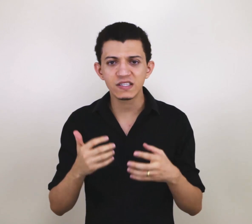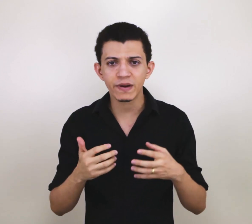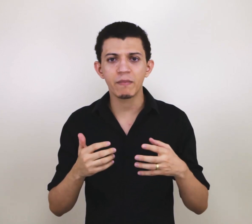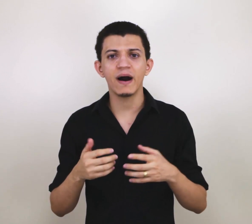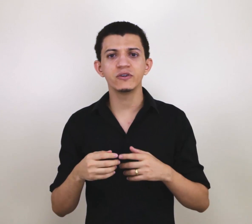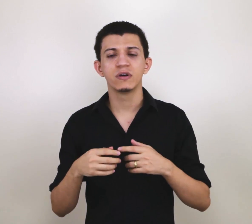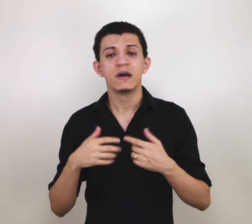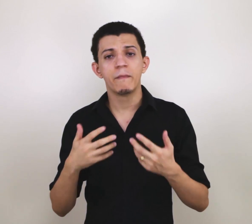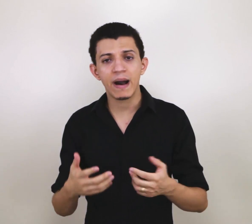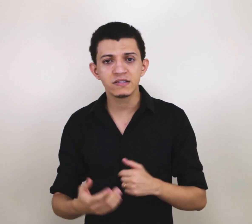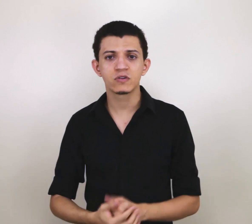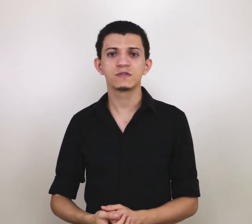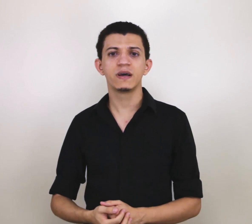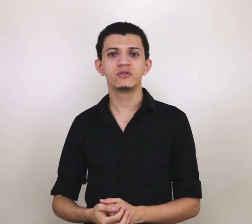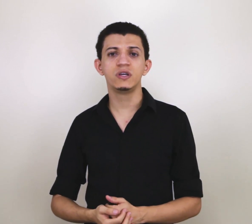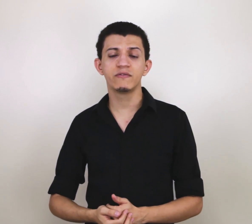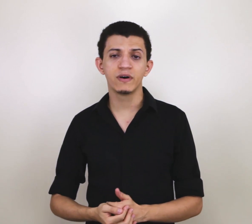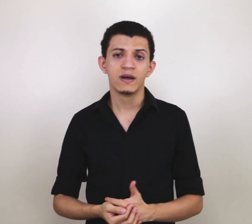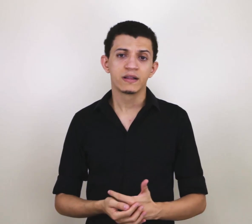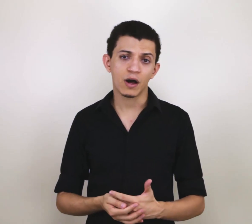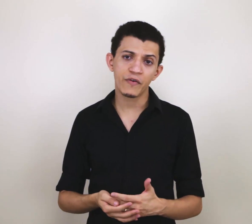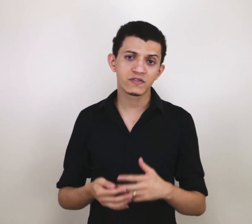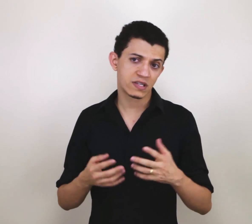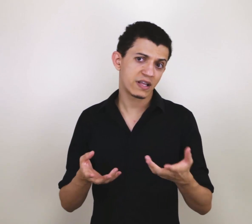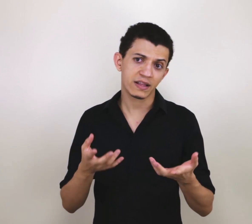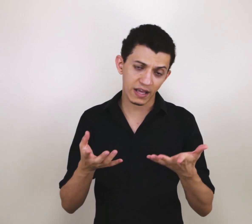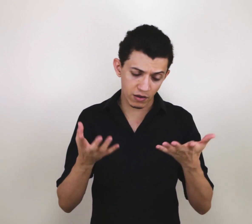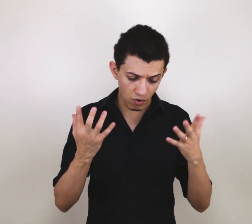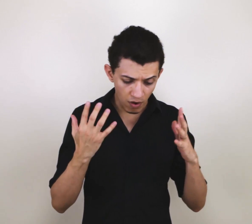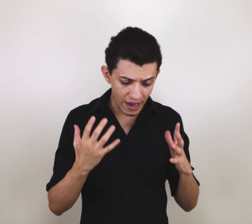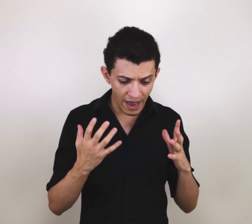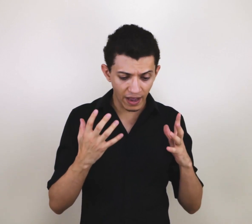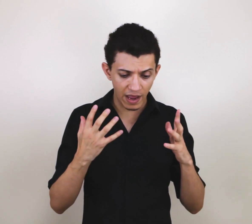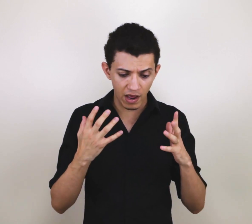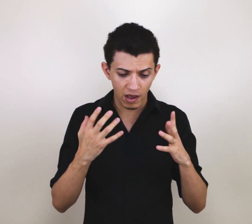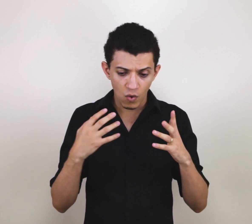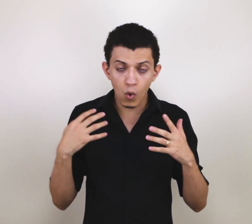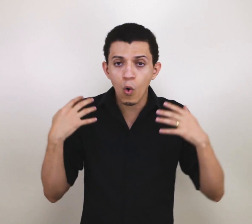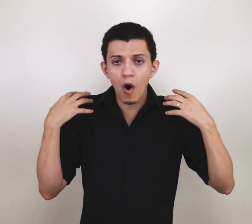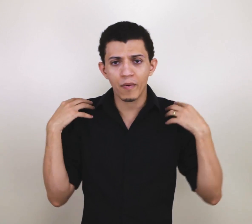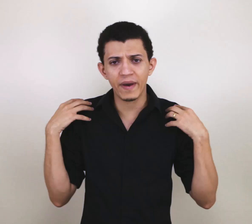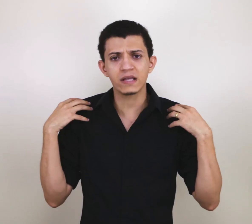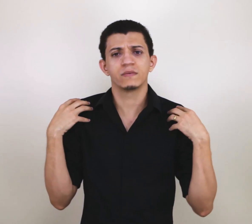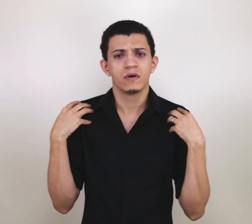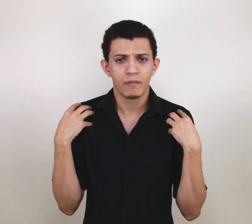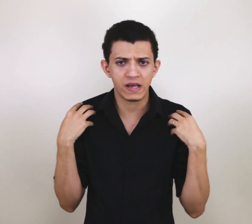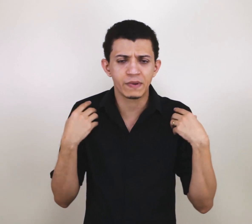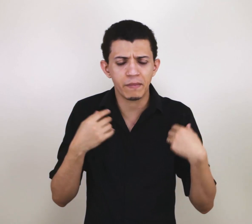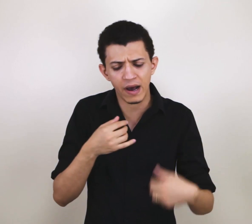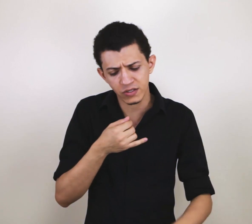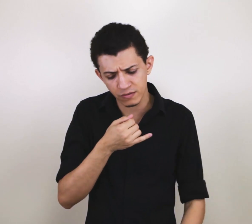para baixo, mais introspectiva. Talvez você tenha até que colocar o corpo mesmo mais para baixo.